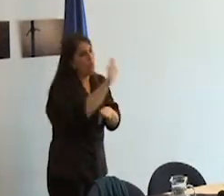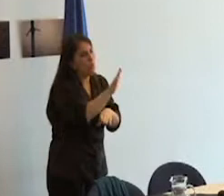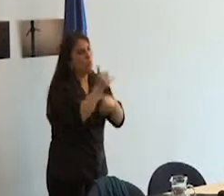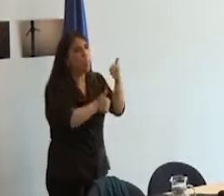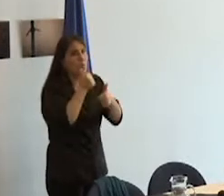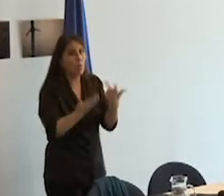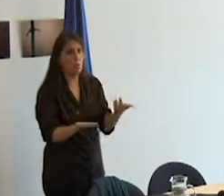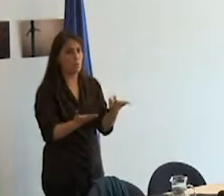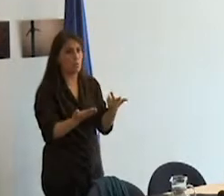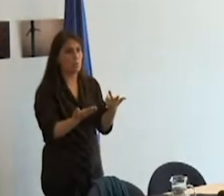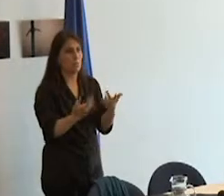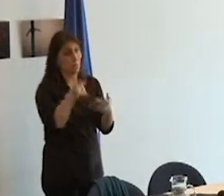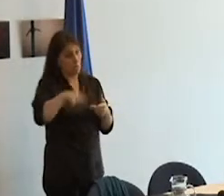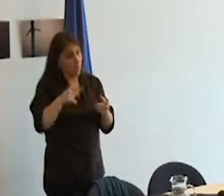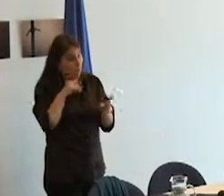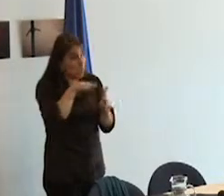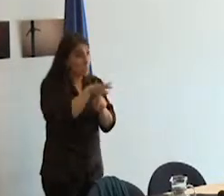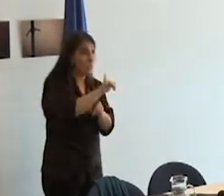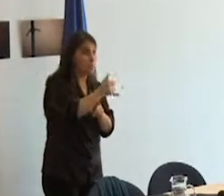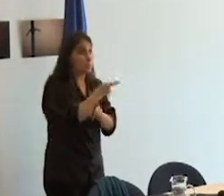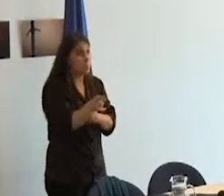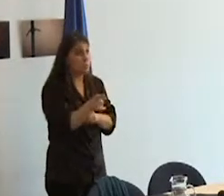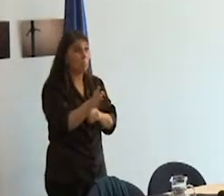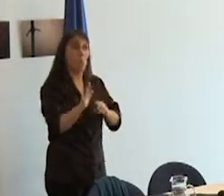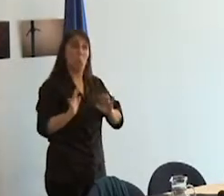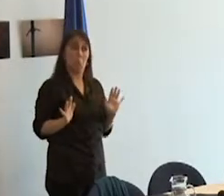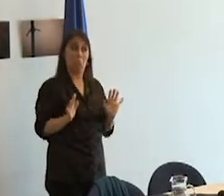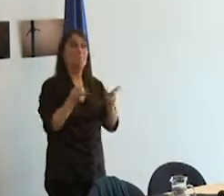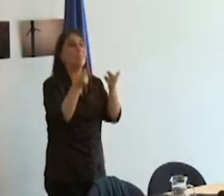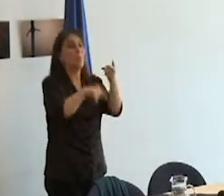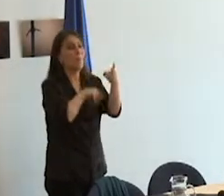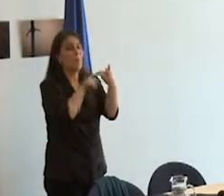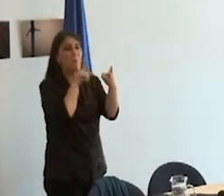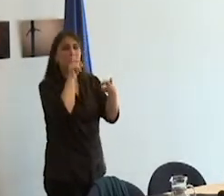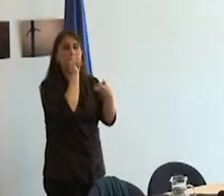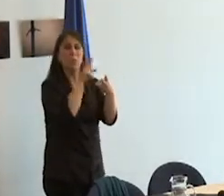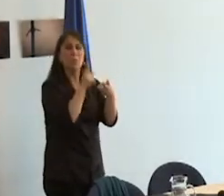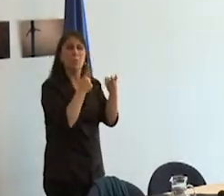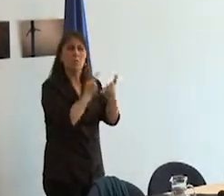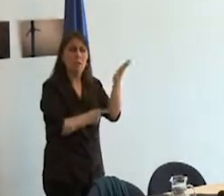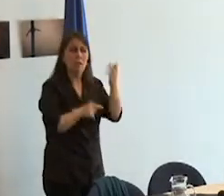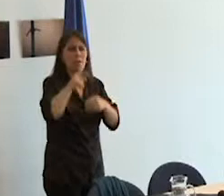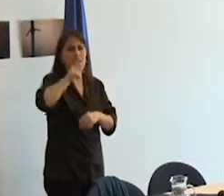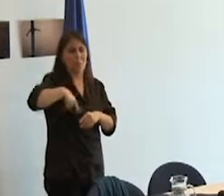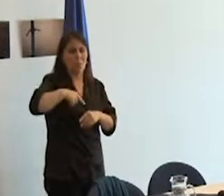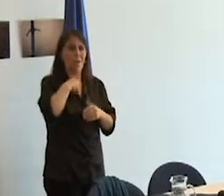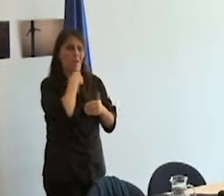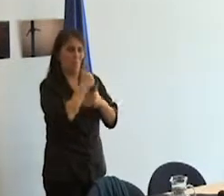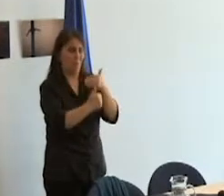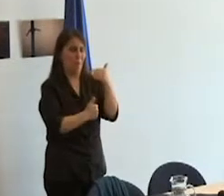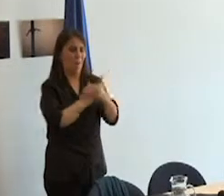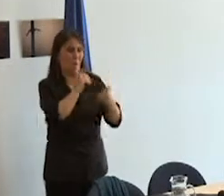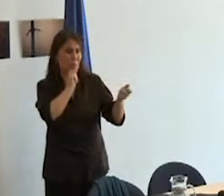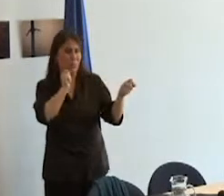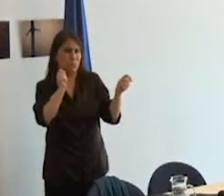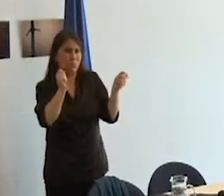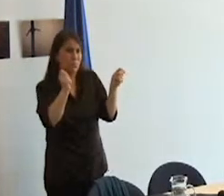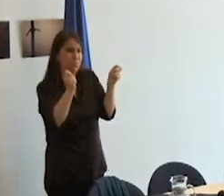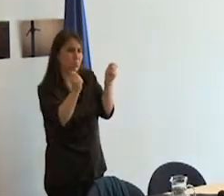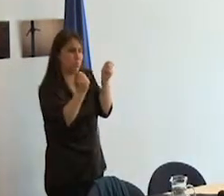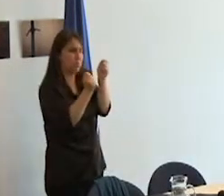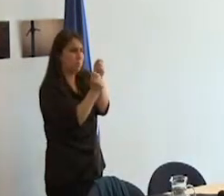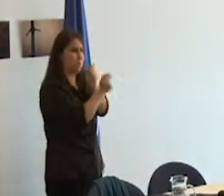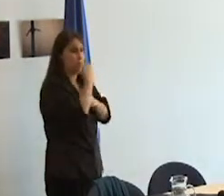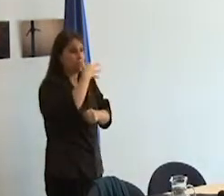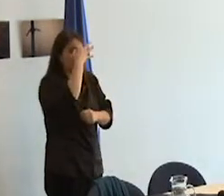problemáticas. En otra dimensión, indagarse por cómo lograr que la escuela genere verdaderos procesos de transformación